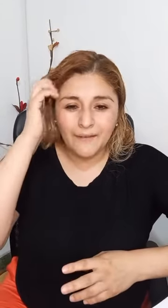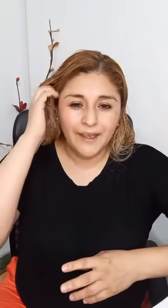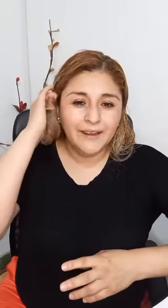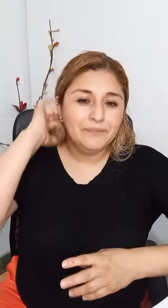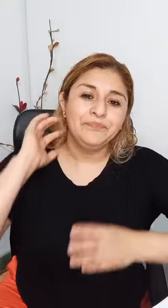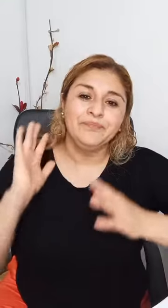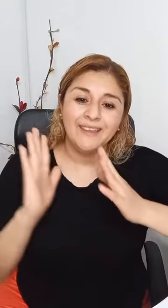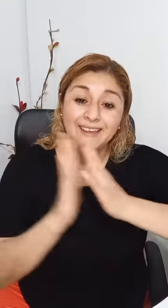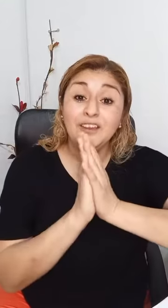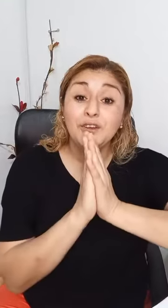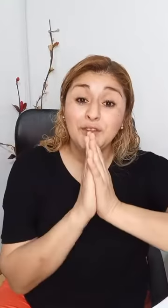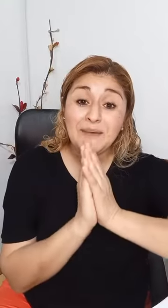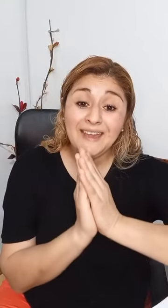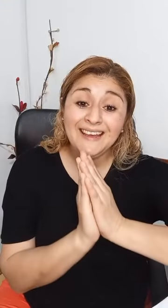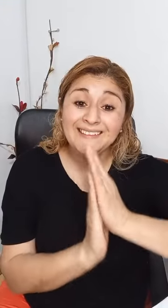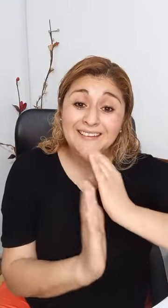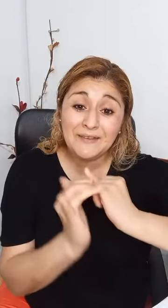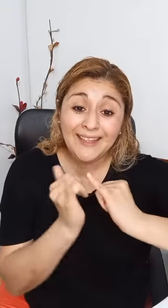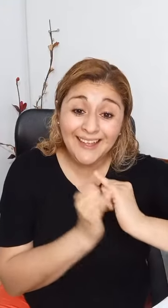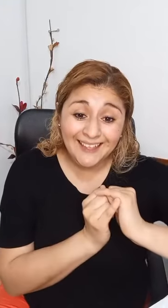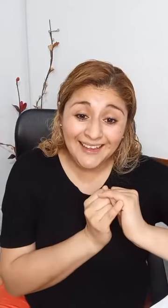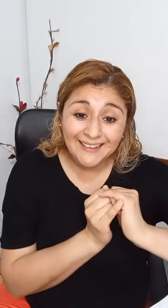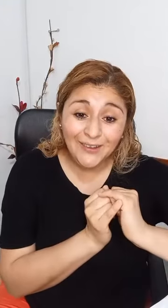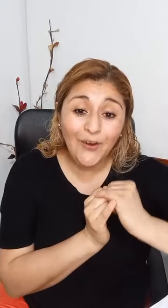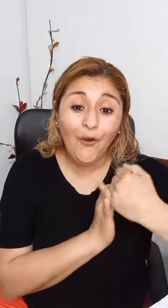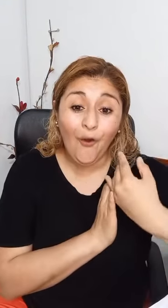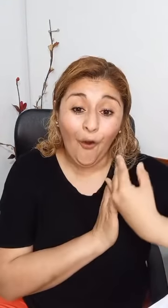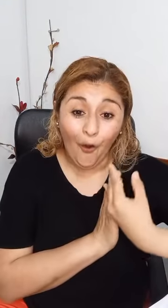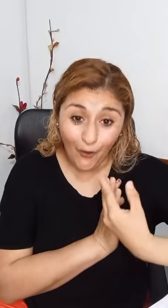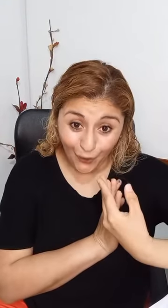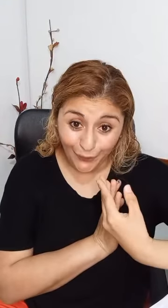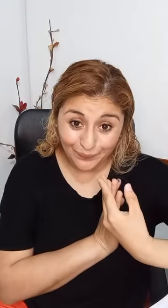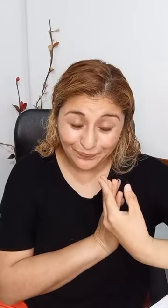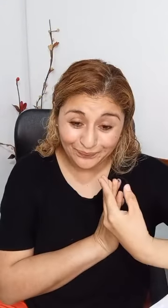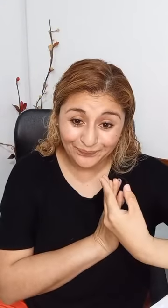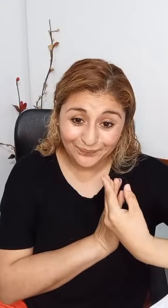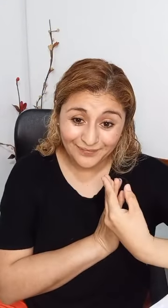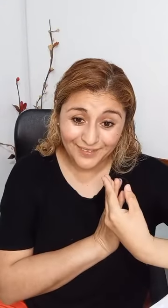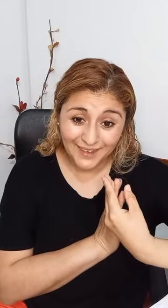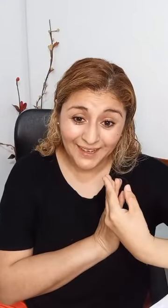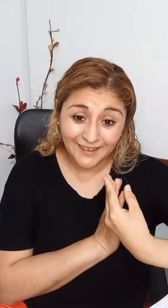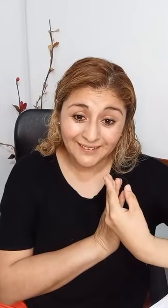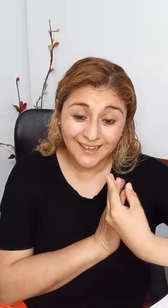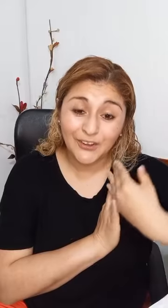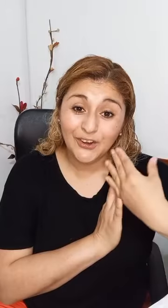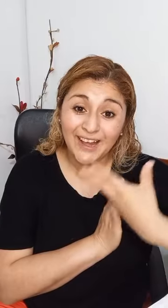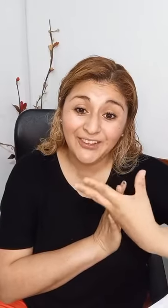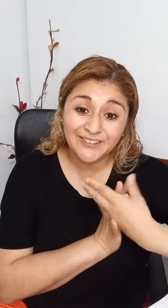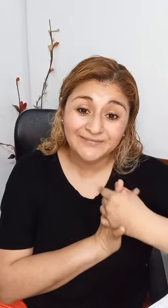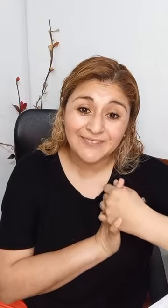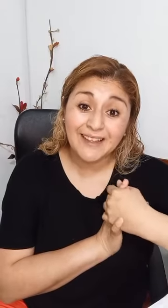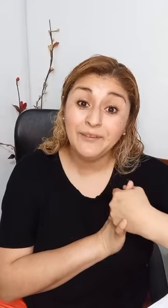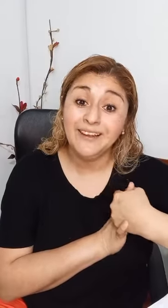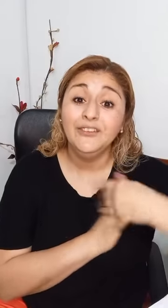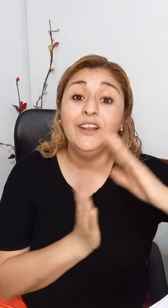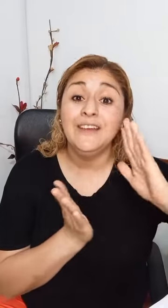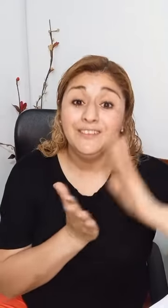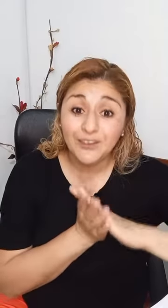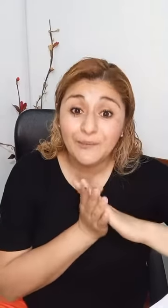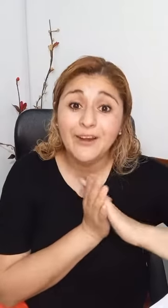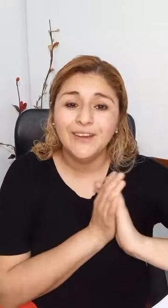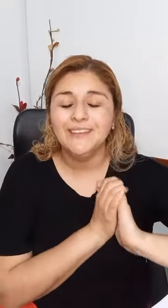A ver, quiero que ustedes me digan si se va entendiendo o no. ¿Sí? Del otro lado. Estamos